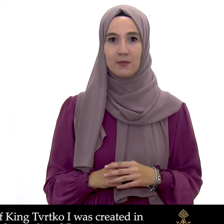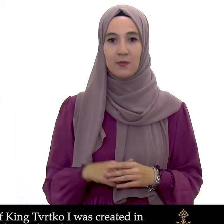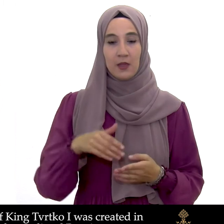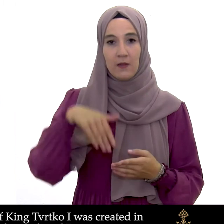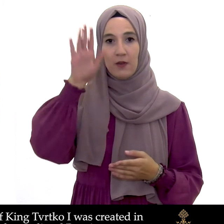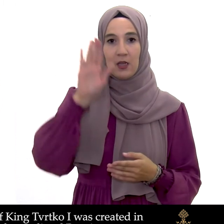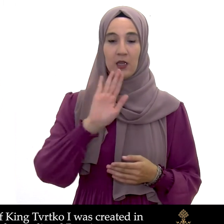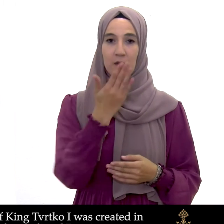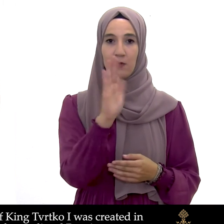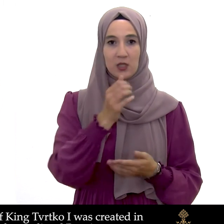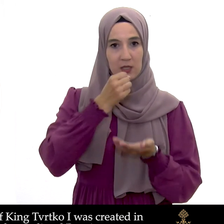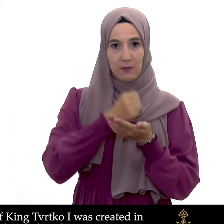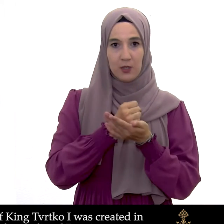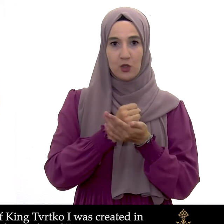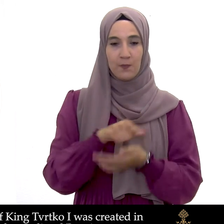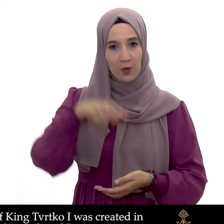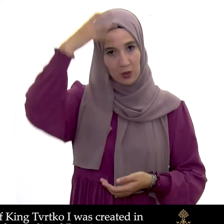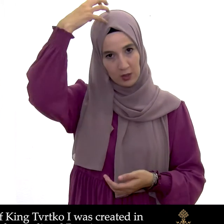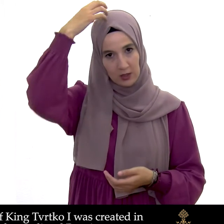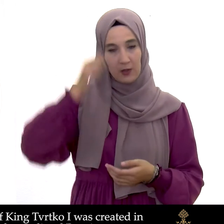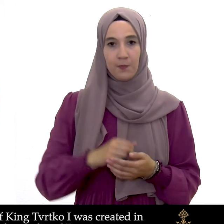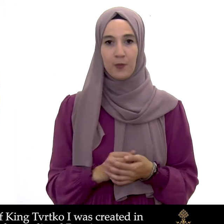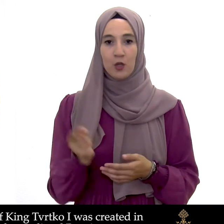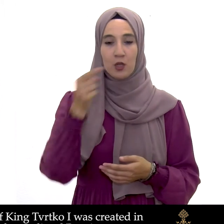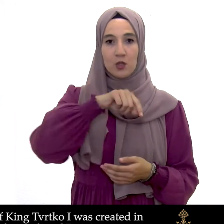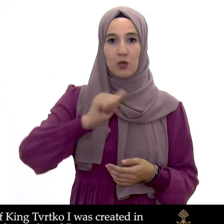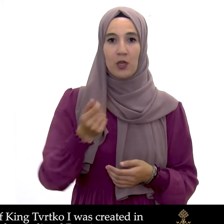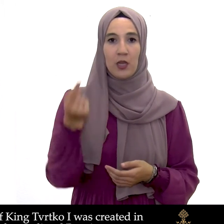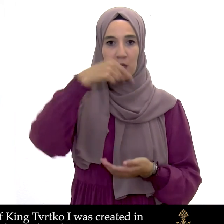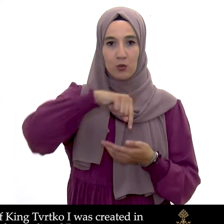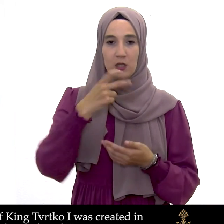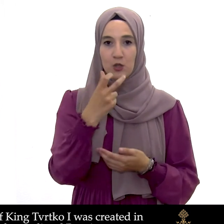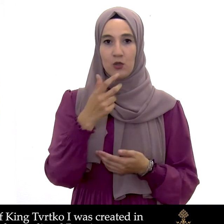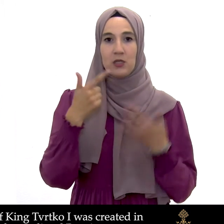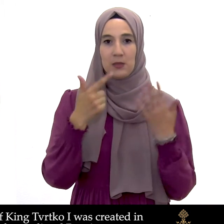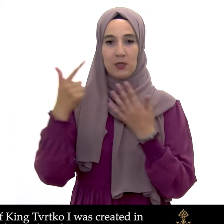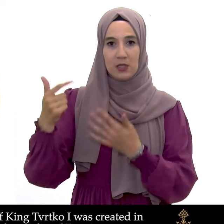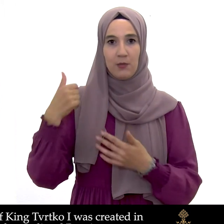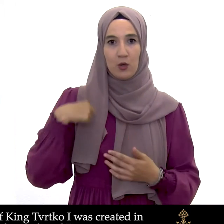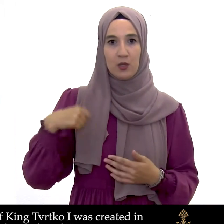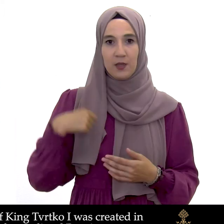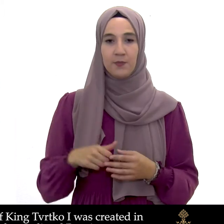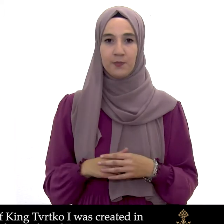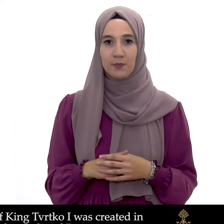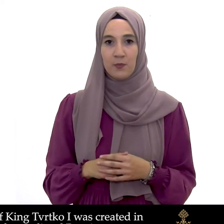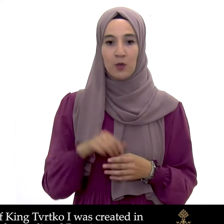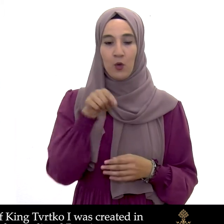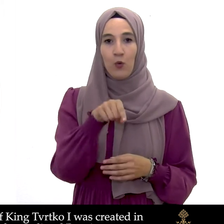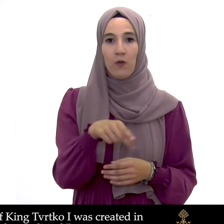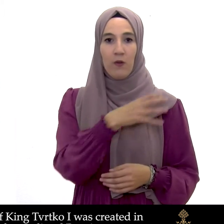Veliki, dvostrani pečat kralja Tvrtka I. nastao je 1377. godine u vladarskoj